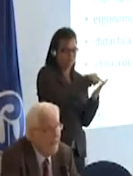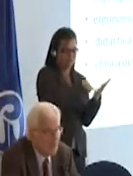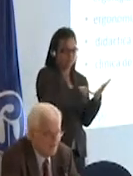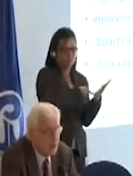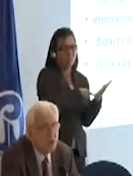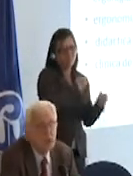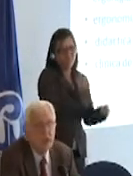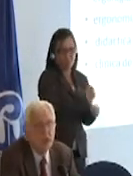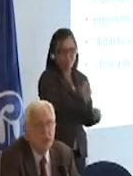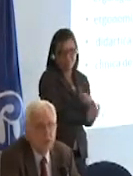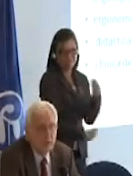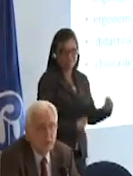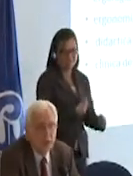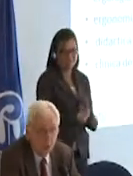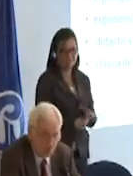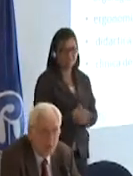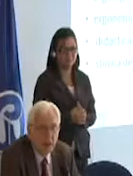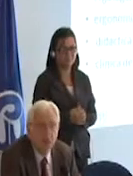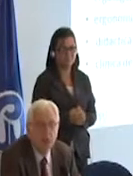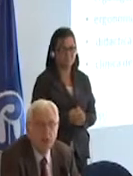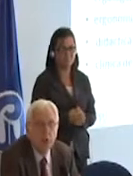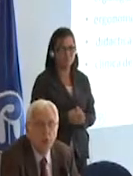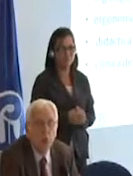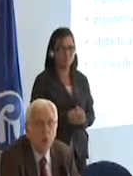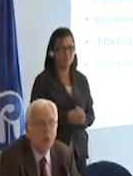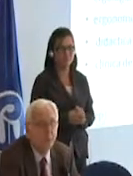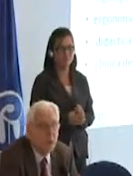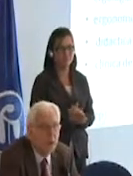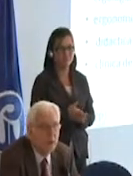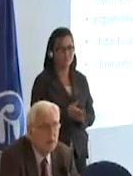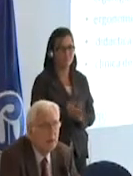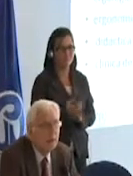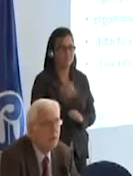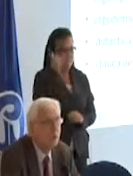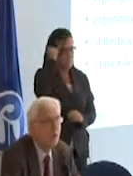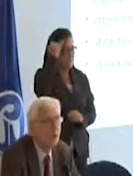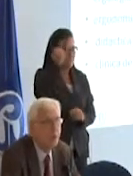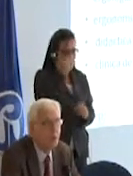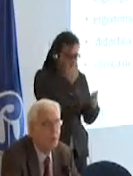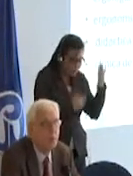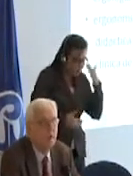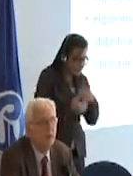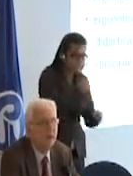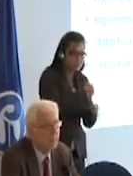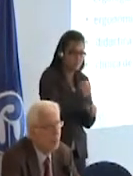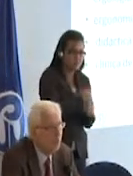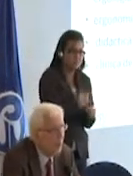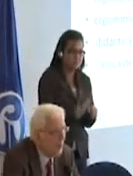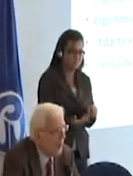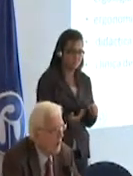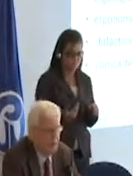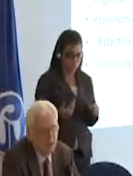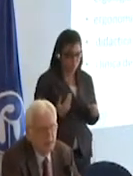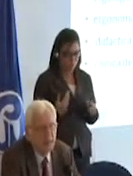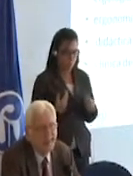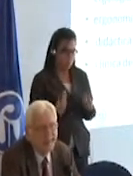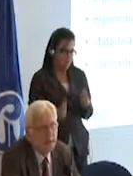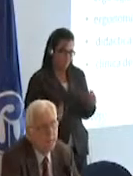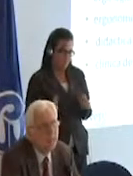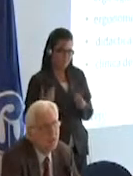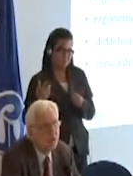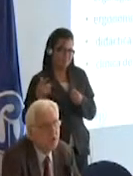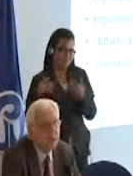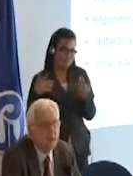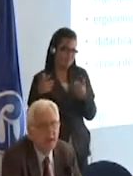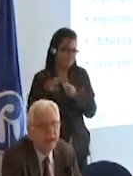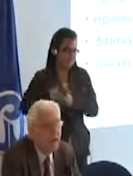realiza. La gran idea del análisis del trabajo es que lo que se hace, lo que hacen la mayor